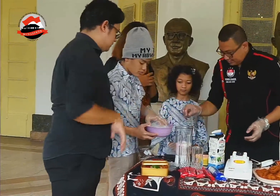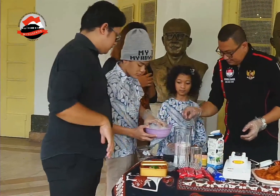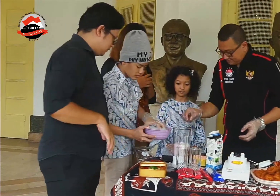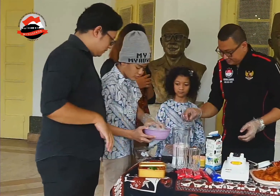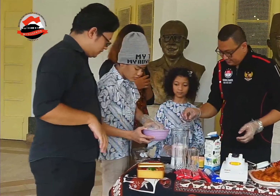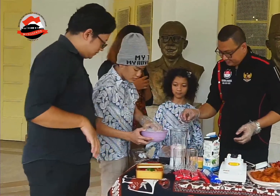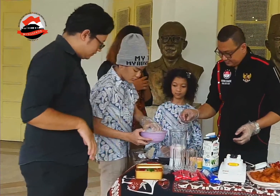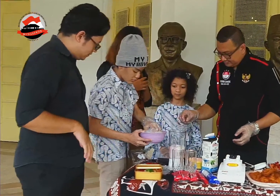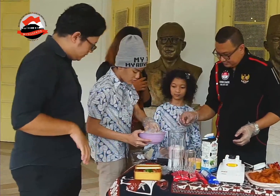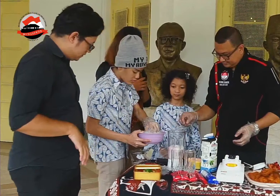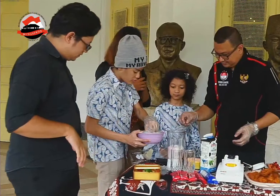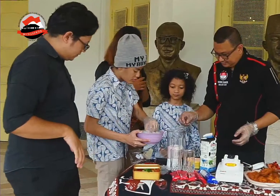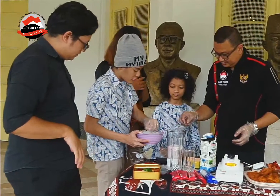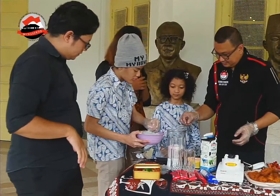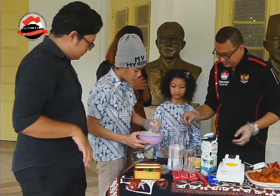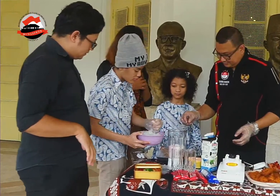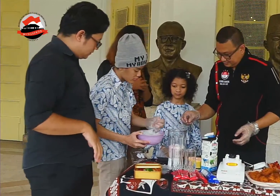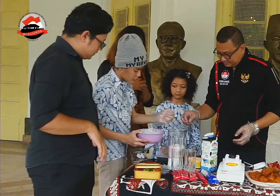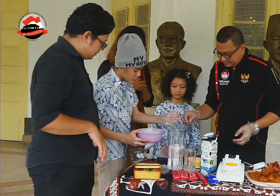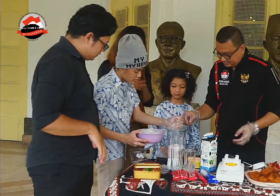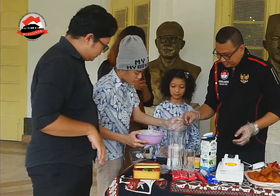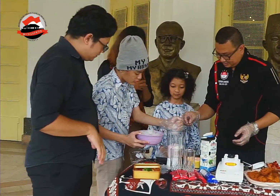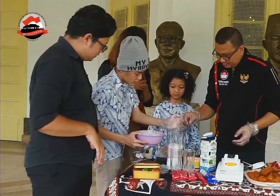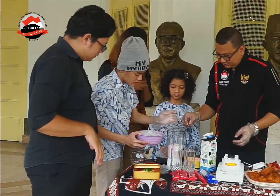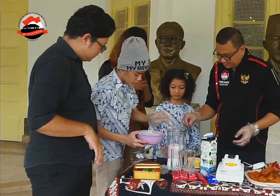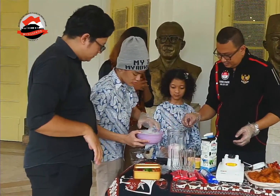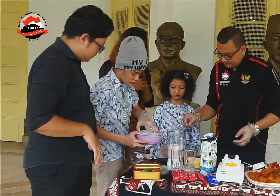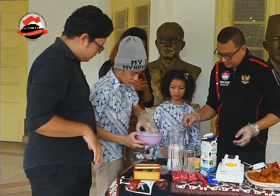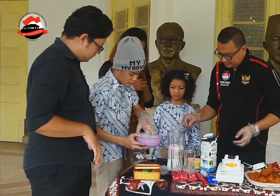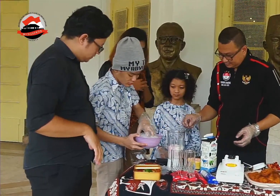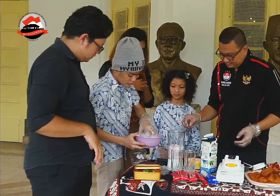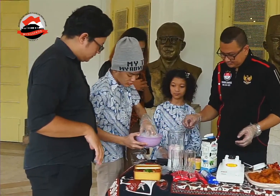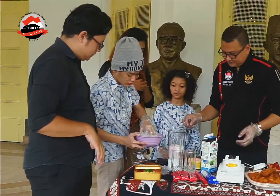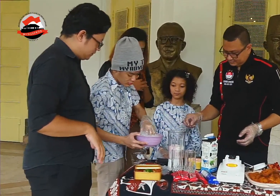Masuk ke dalam. Oke. Terus.